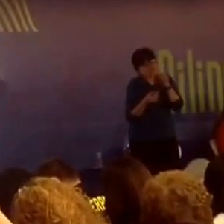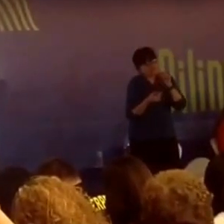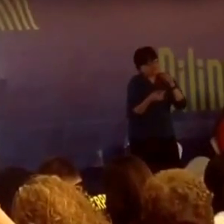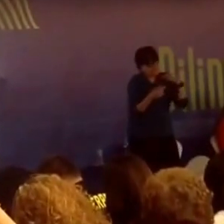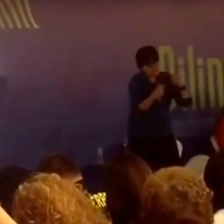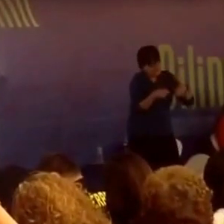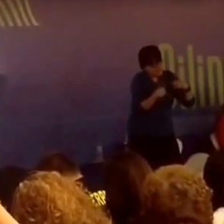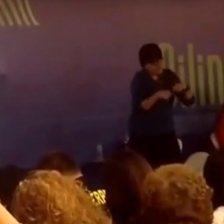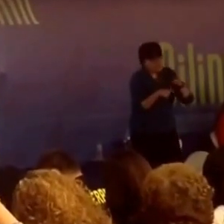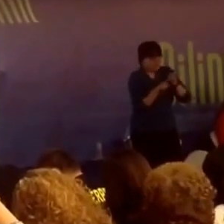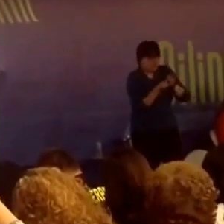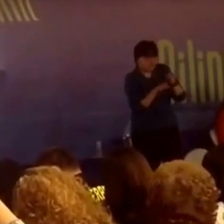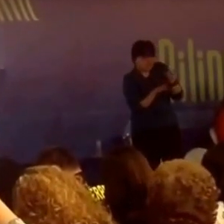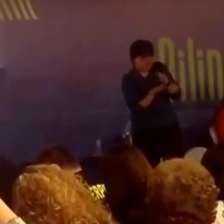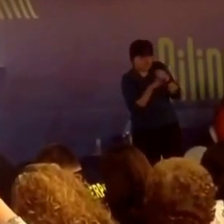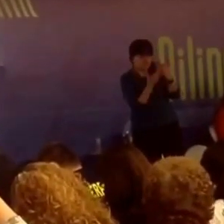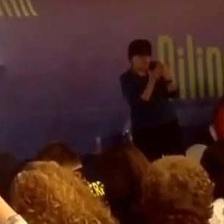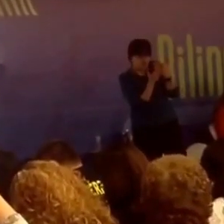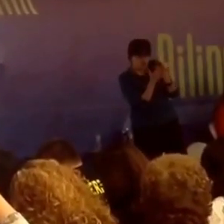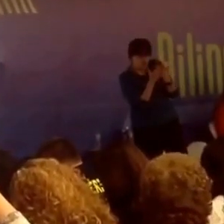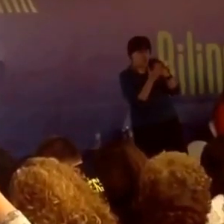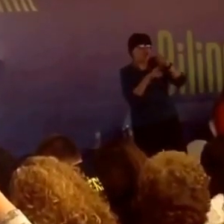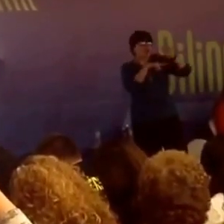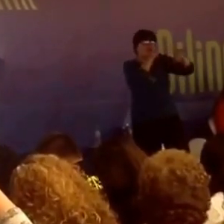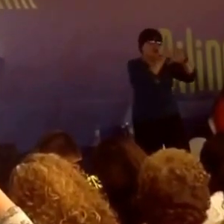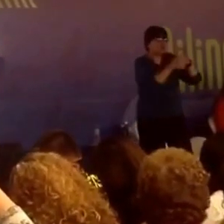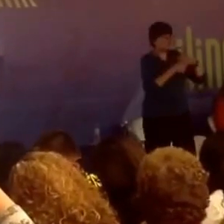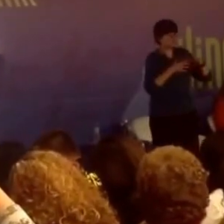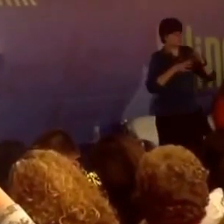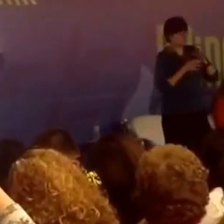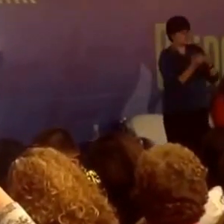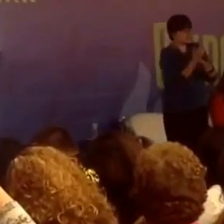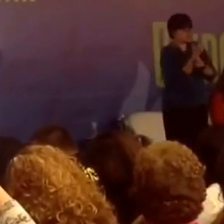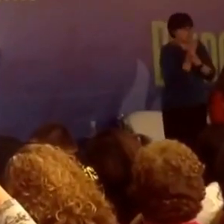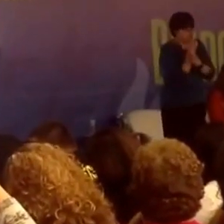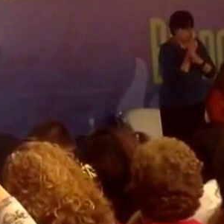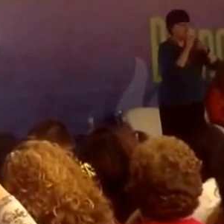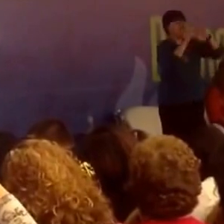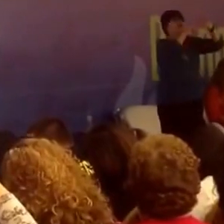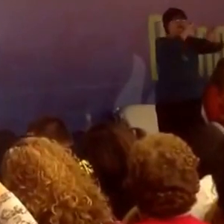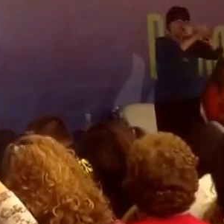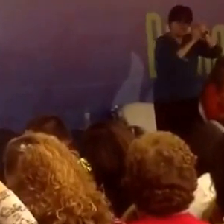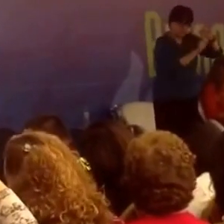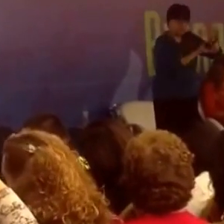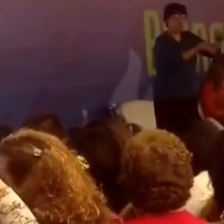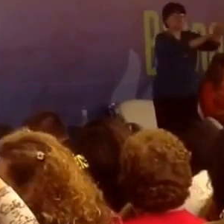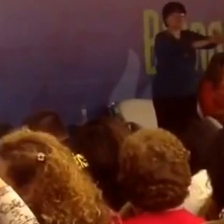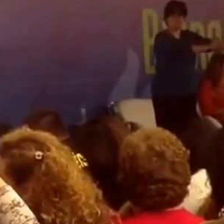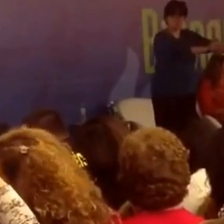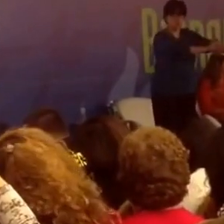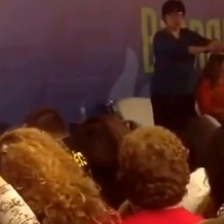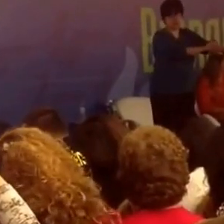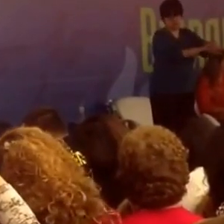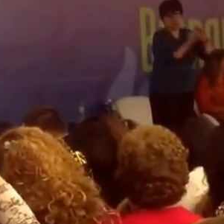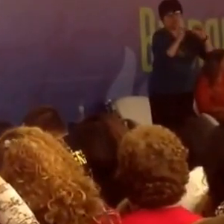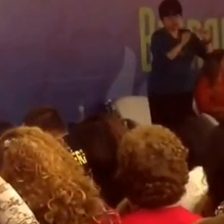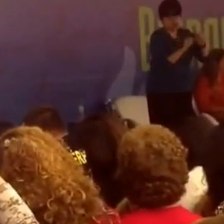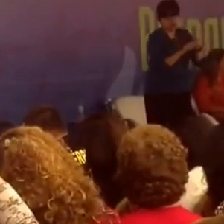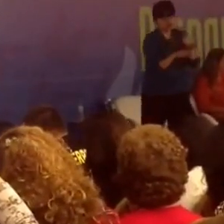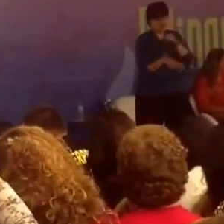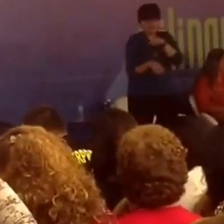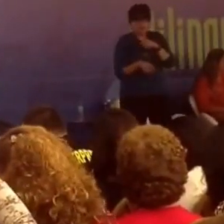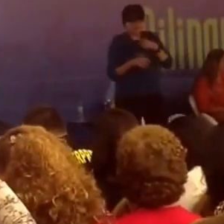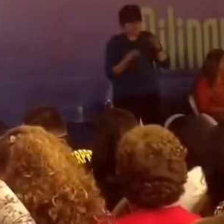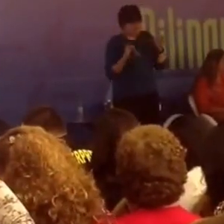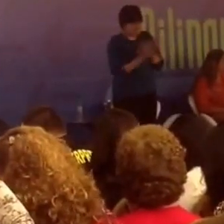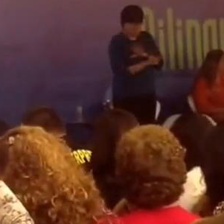intérprete solucionaria todos os problemas relativos a essa constituição de aquisição de língua? Então é preciso que a criança